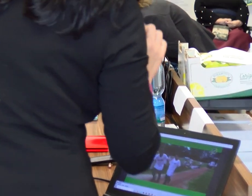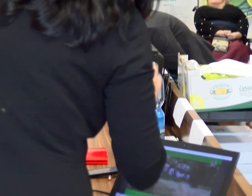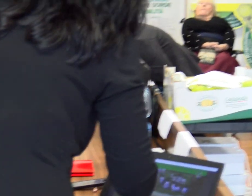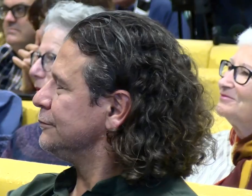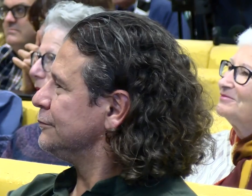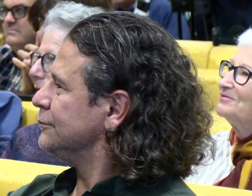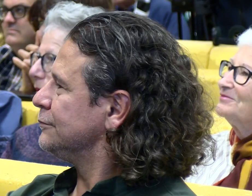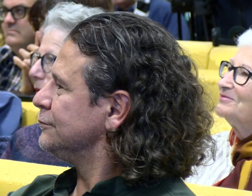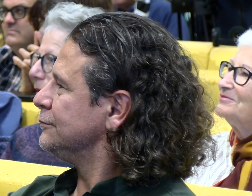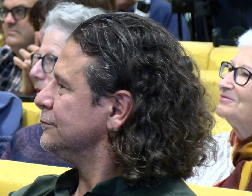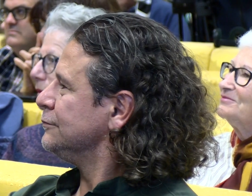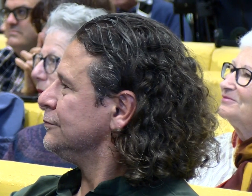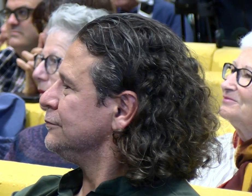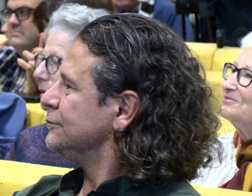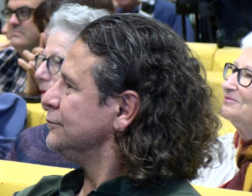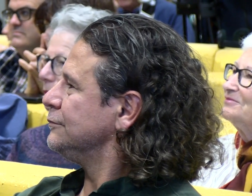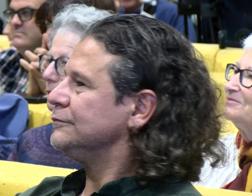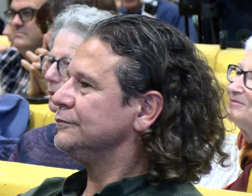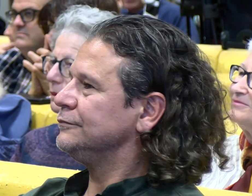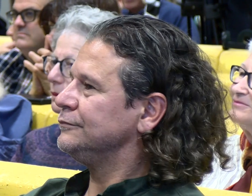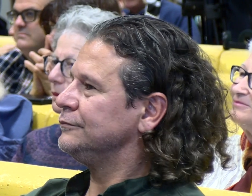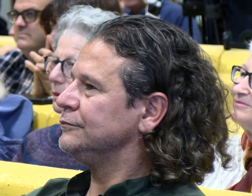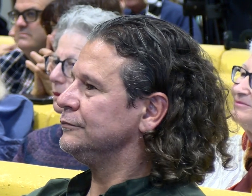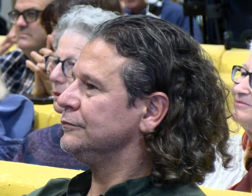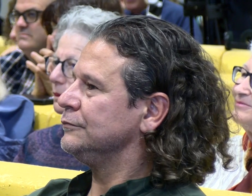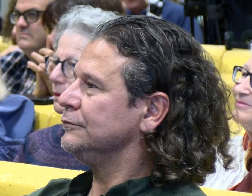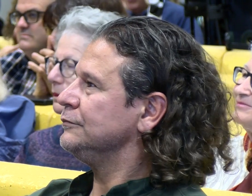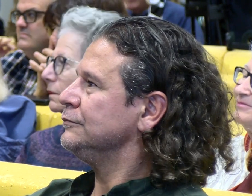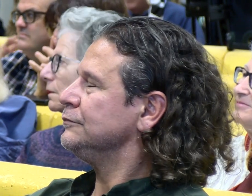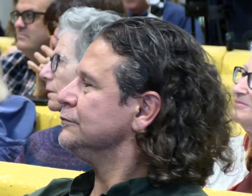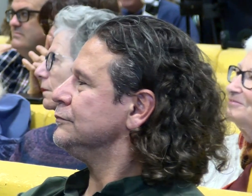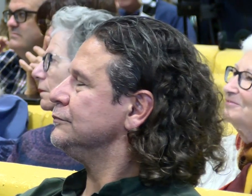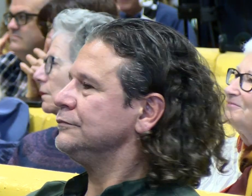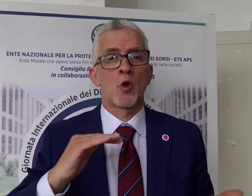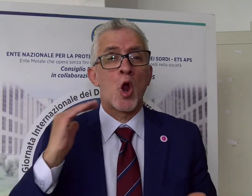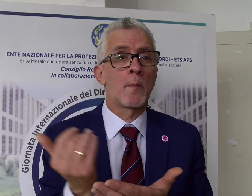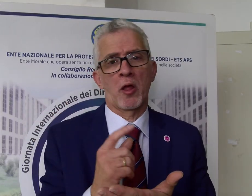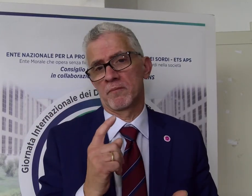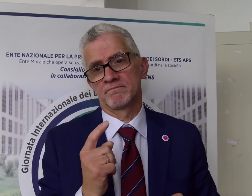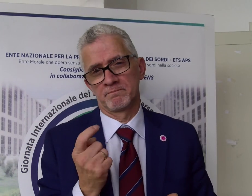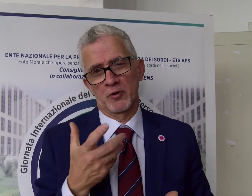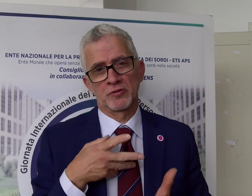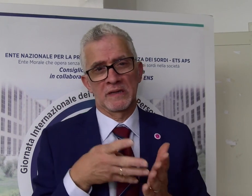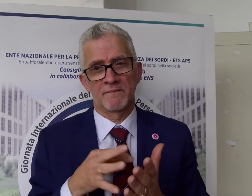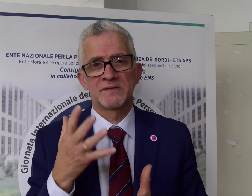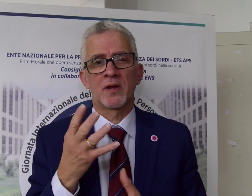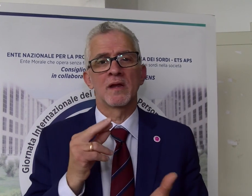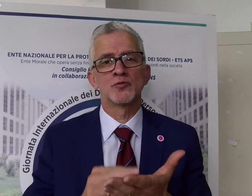messaggio di saluti dal ministro Locatelli che ci ha fatto ricapitare Questa mattina l'abbiamo letto ovviamente in sala sicuramente la proposta di legge